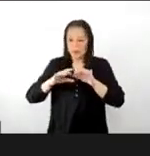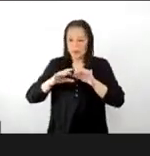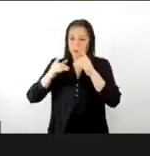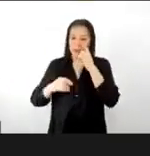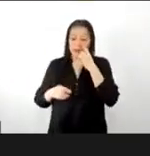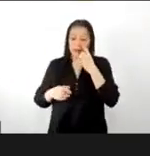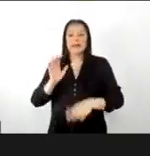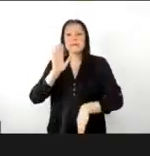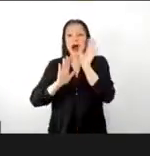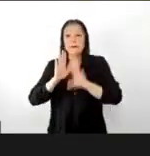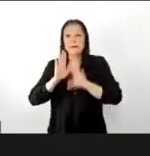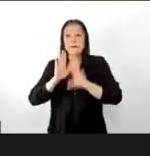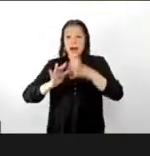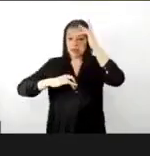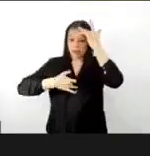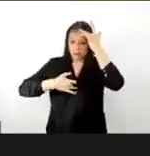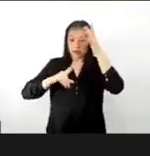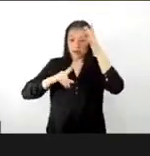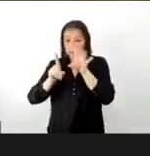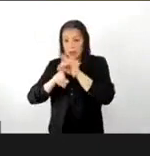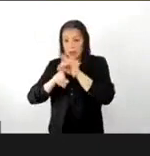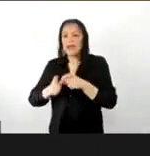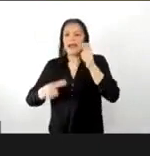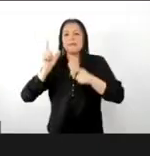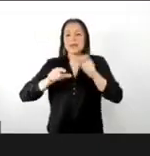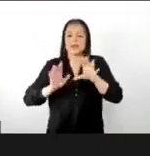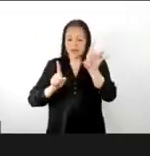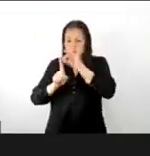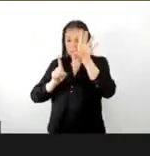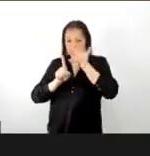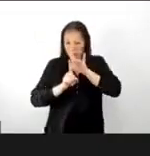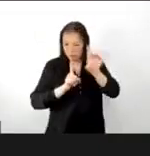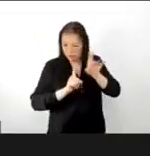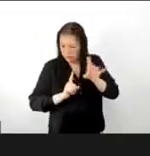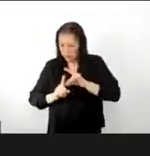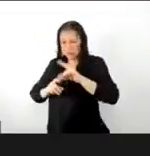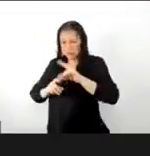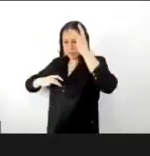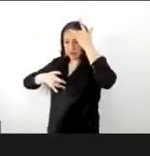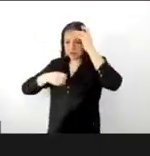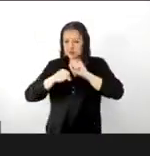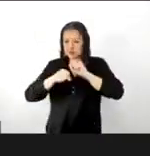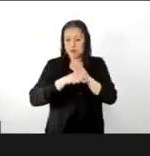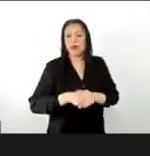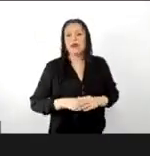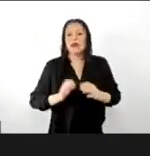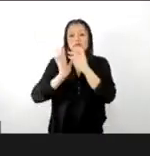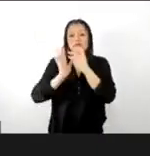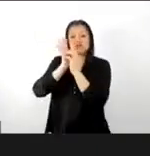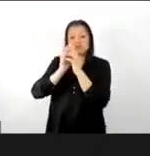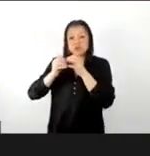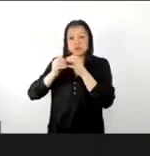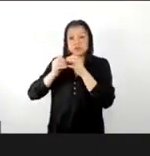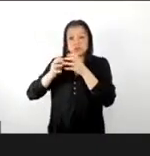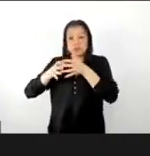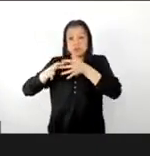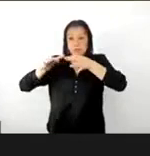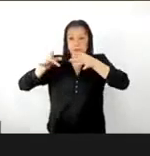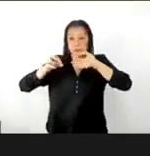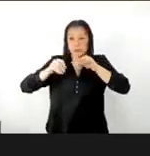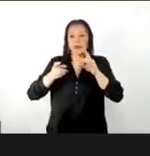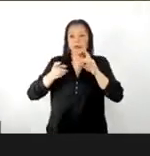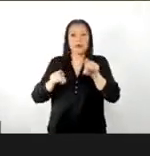Cuantas más infecciones hay en un sitio y la gente se infecta y se infecta más, Ya les dije, el virus produce millones y millones de